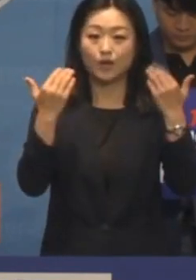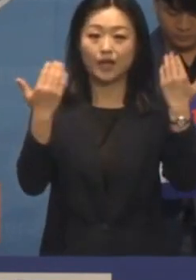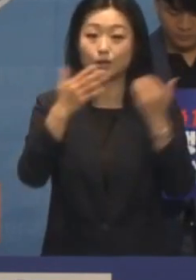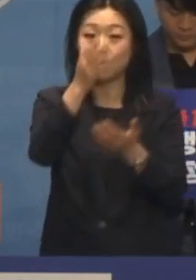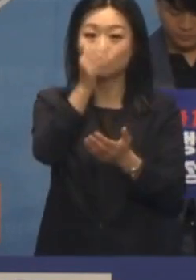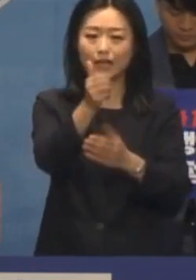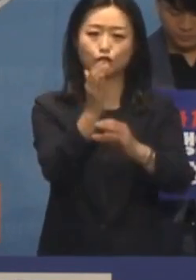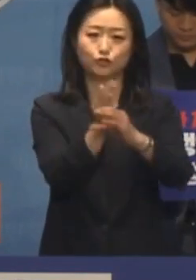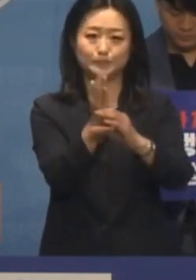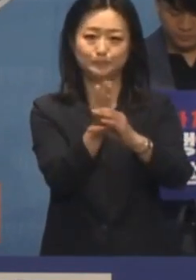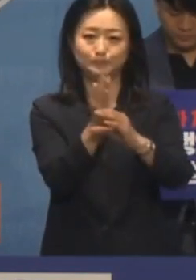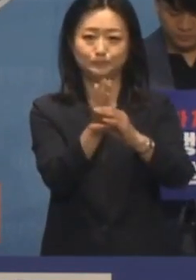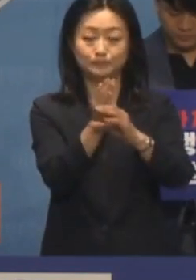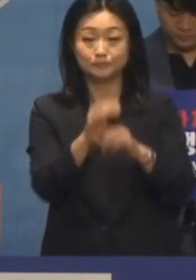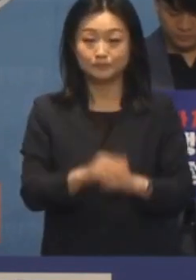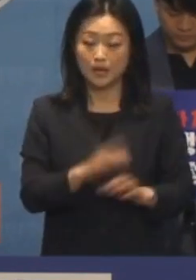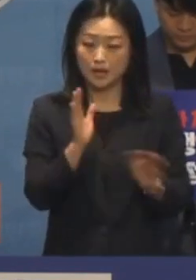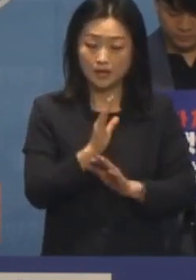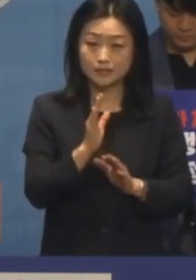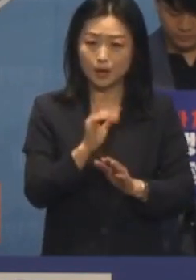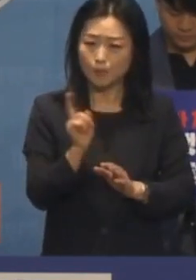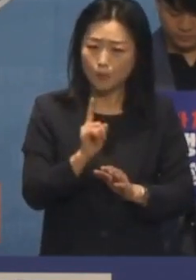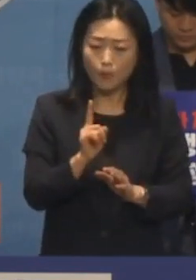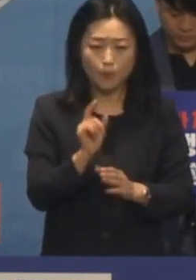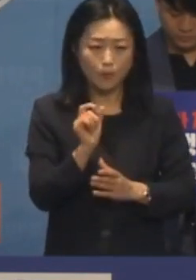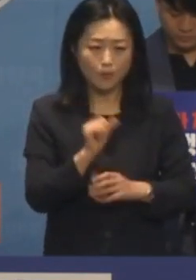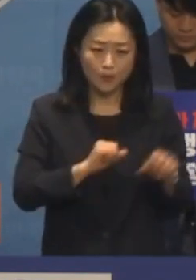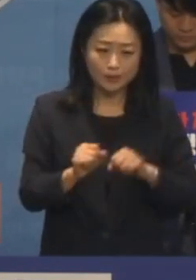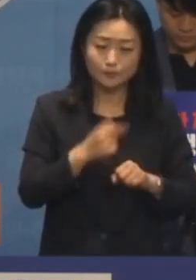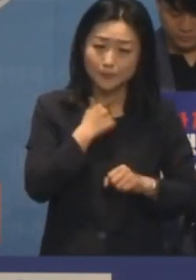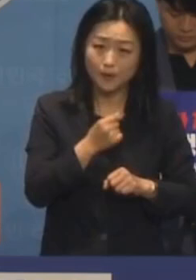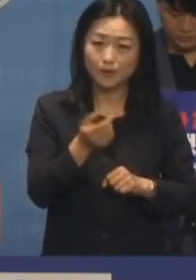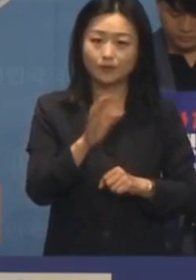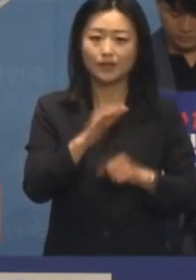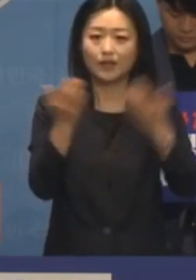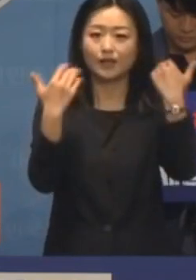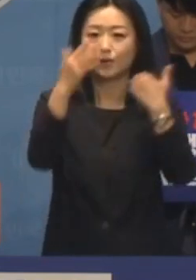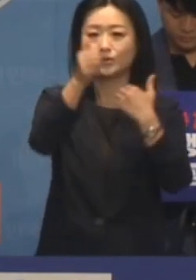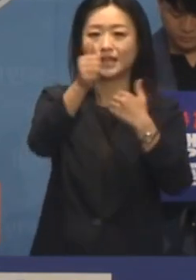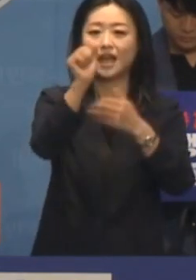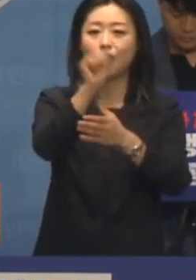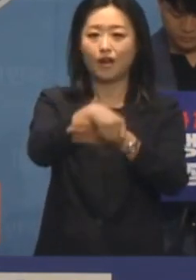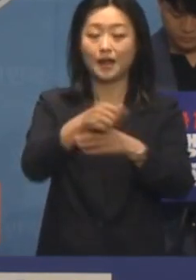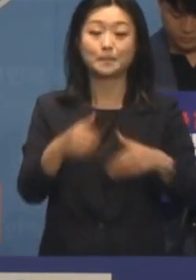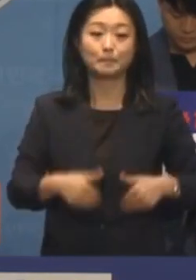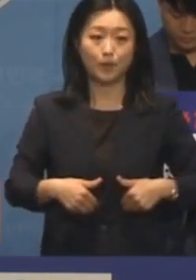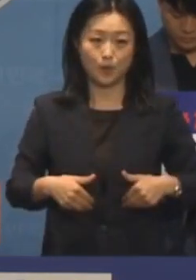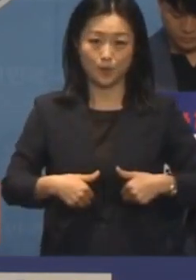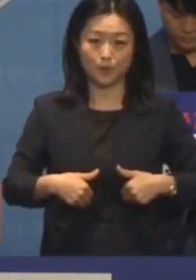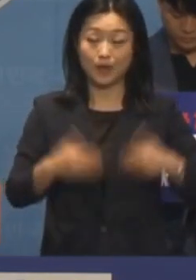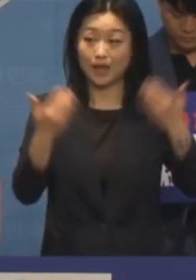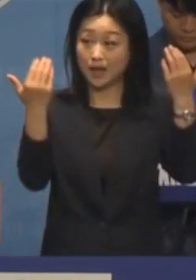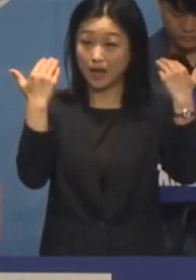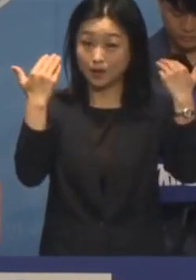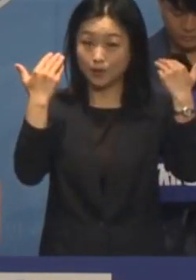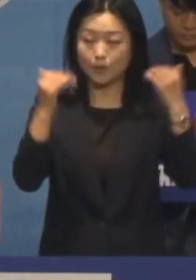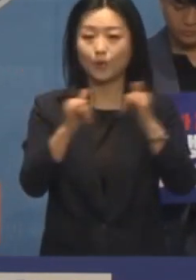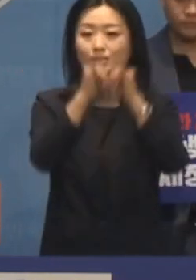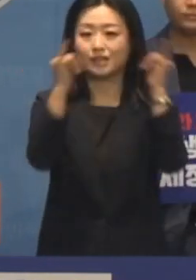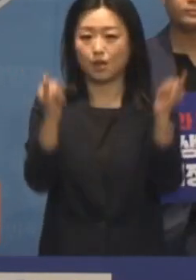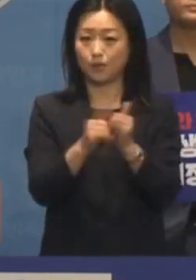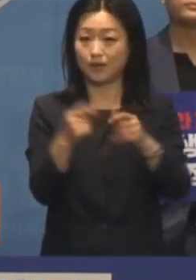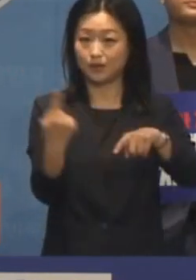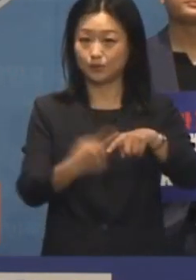어떤 활동을 하려고 해도 대부분이 학교장의 허락을 받아야 한다. 학교는 작은 사회라고 하지 않는가? 그러나